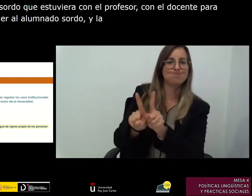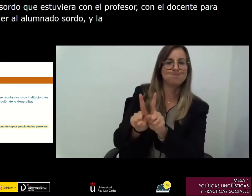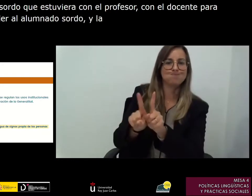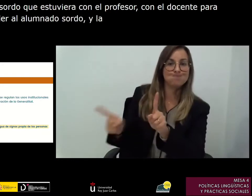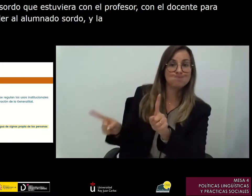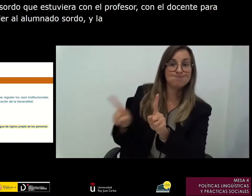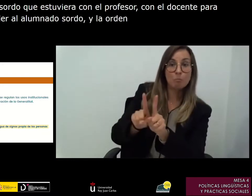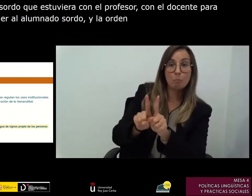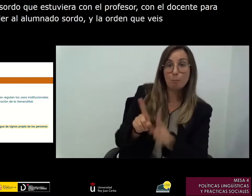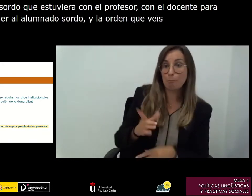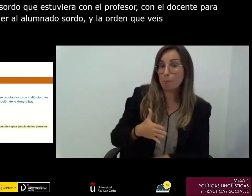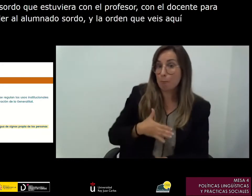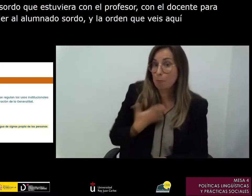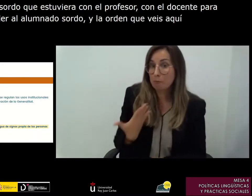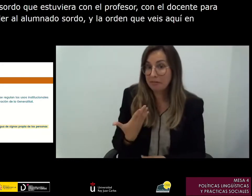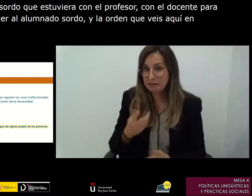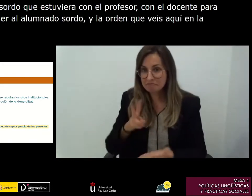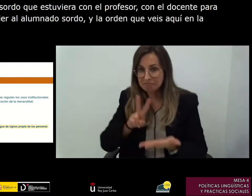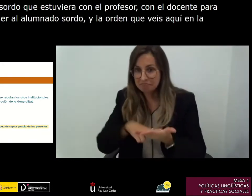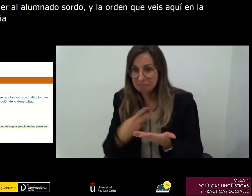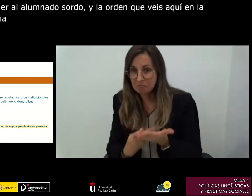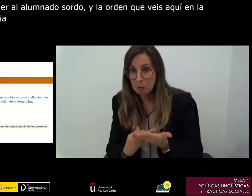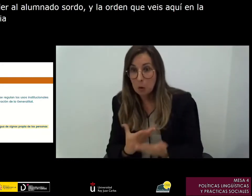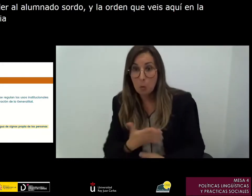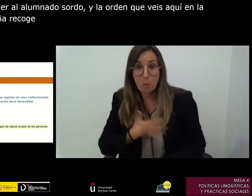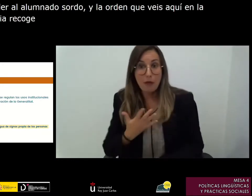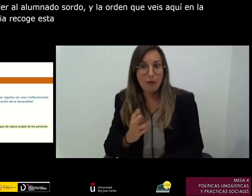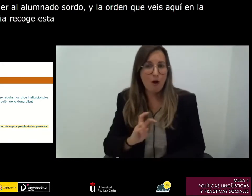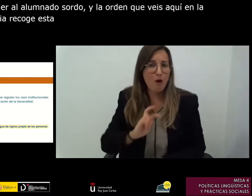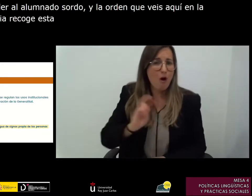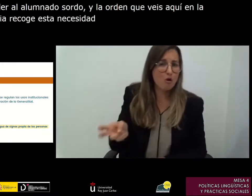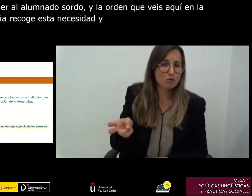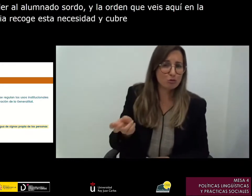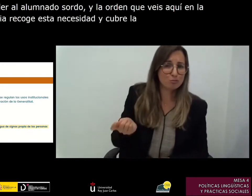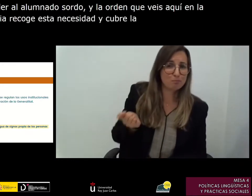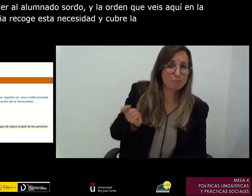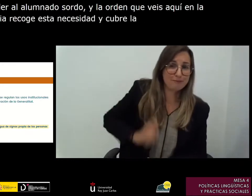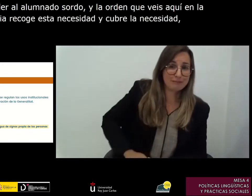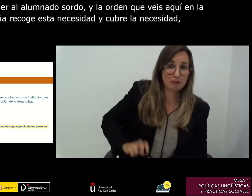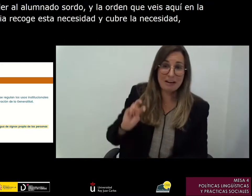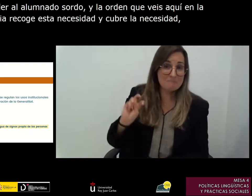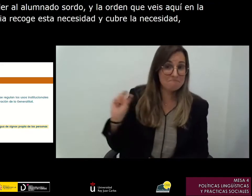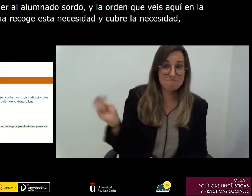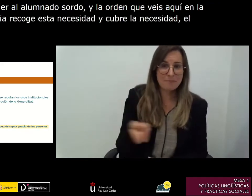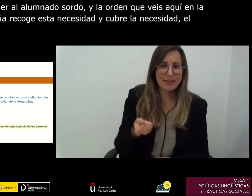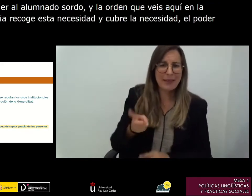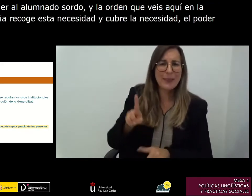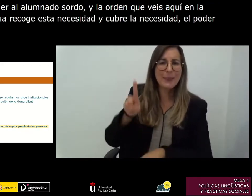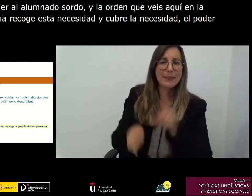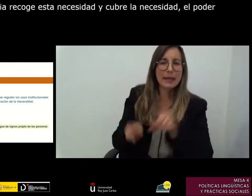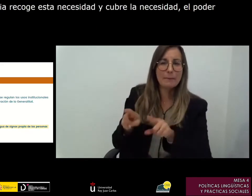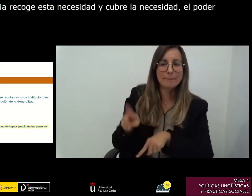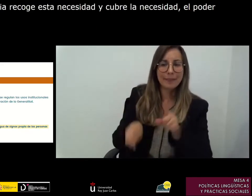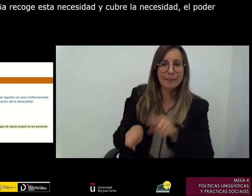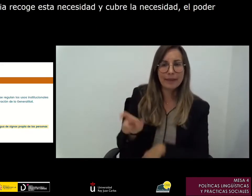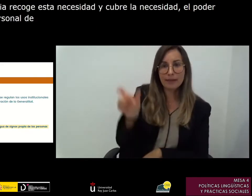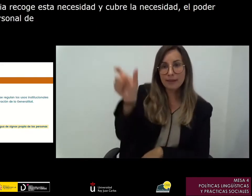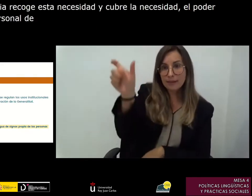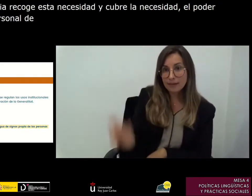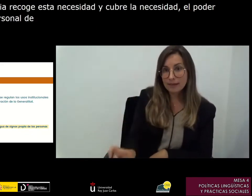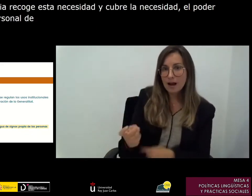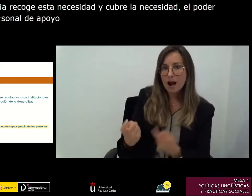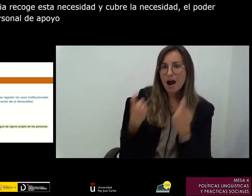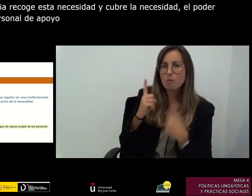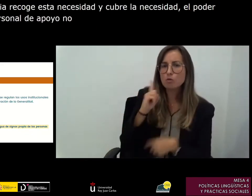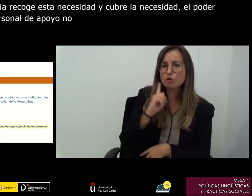recoge esta necesidad y cubre la necesidad, el poder estar un personal de apoyo no docente